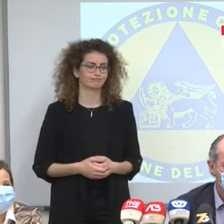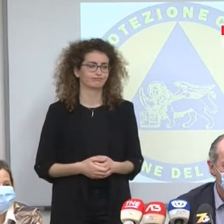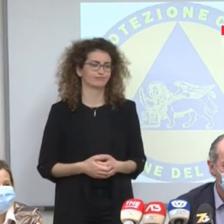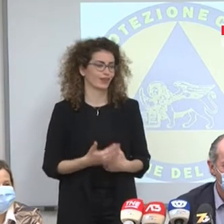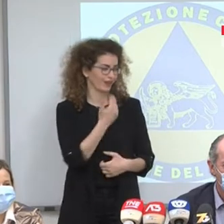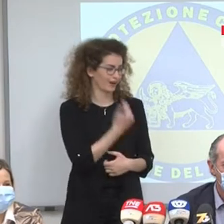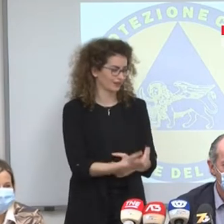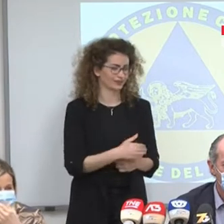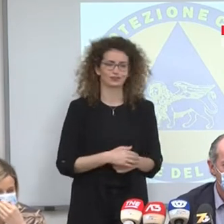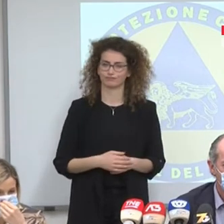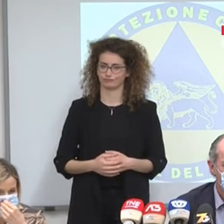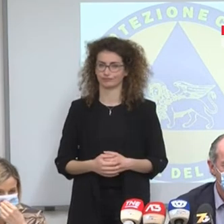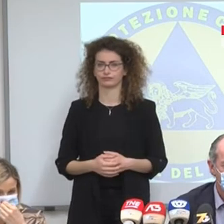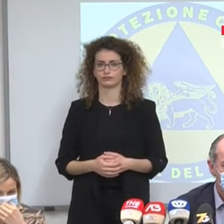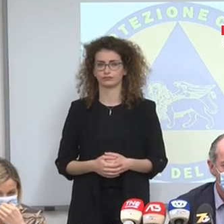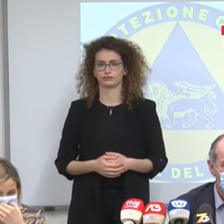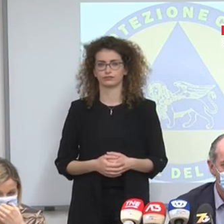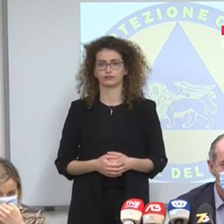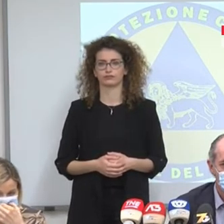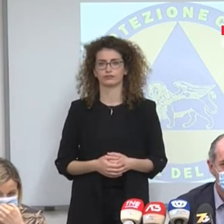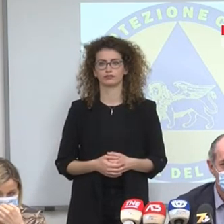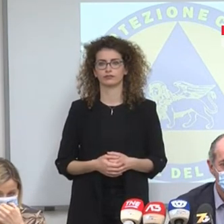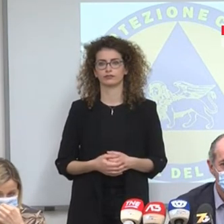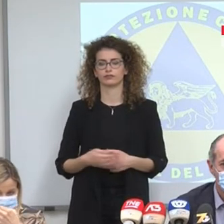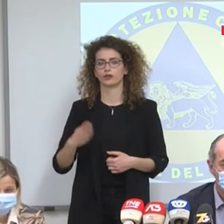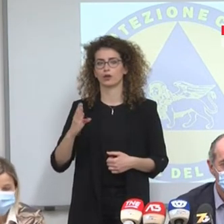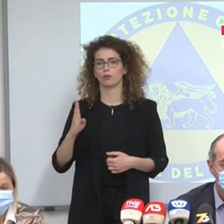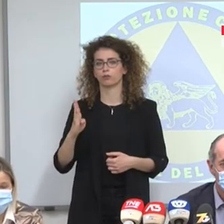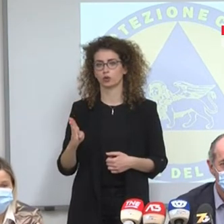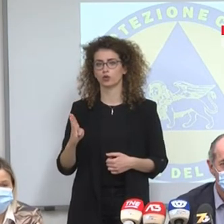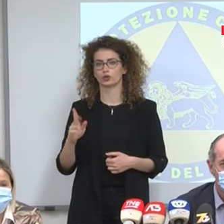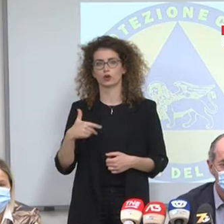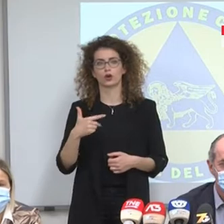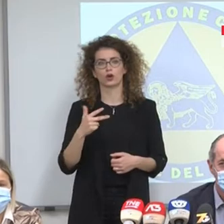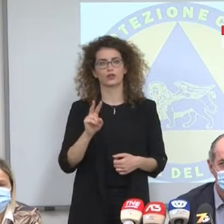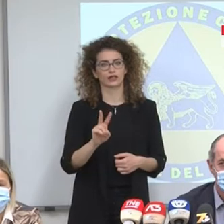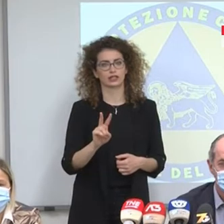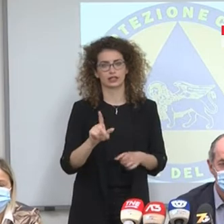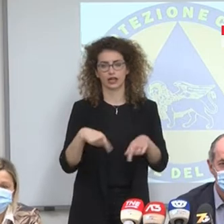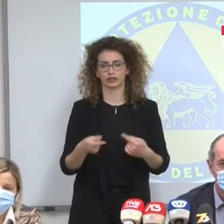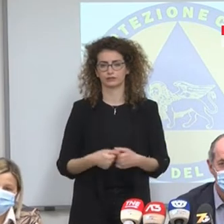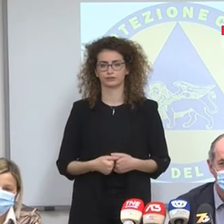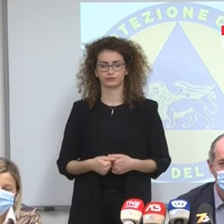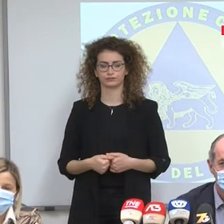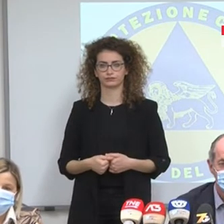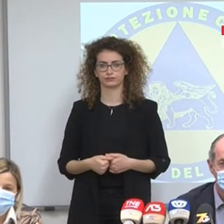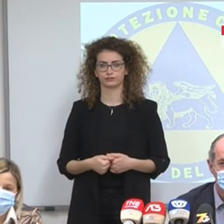La ringrazio. Prego. Buoso, Ansa, Alda, Veri e Vanvan successivamente.